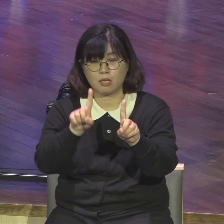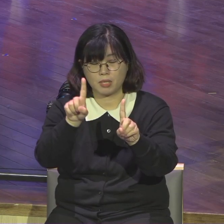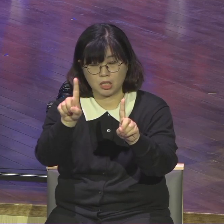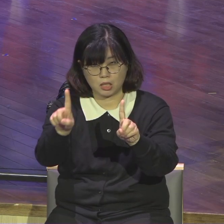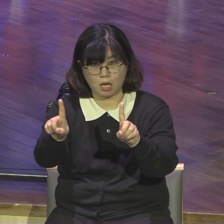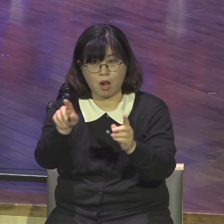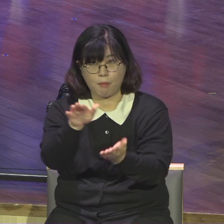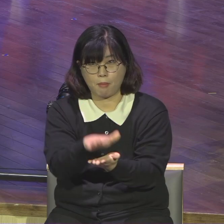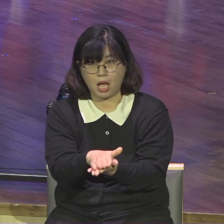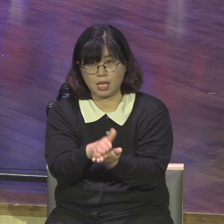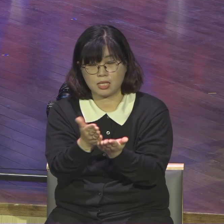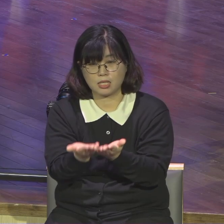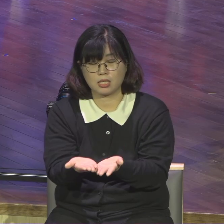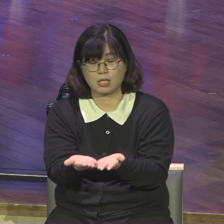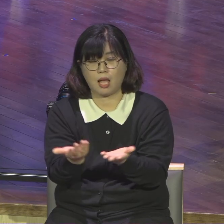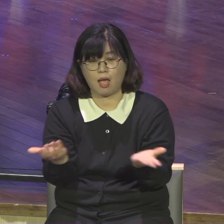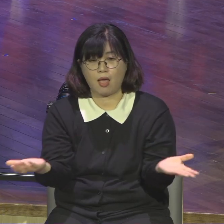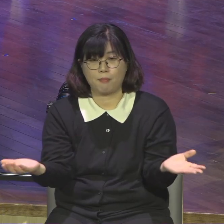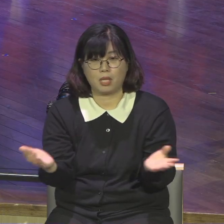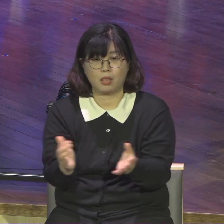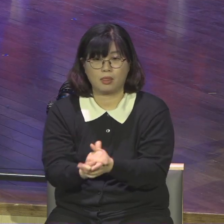1장 21절 말씀